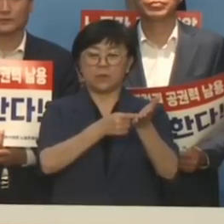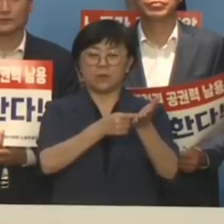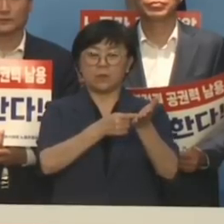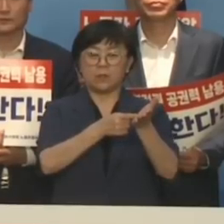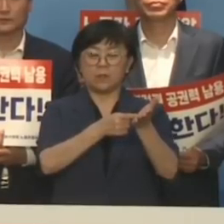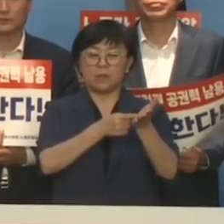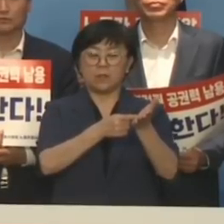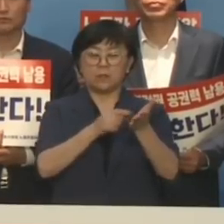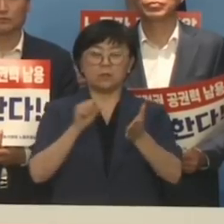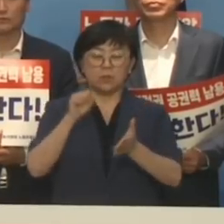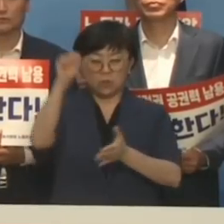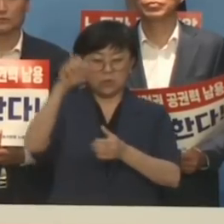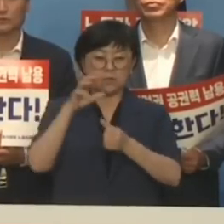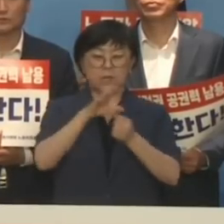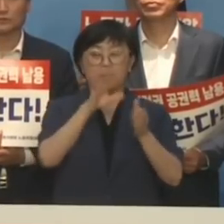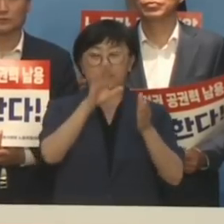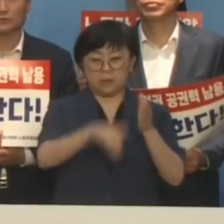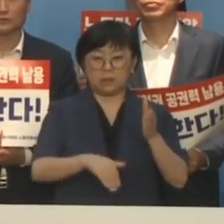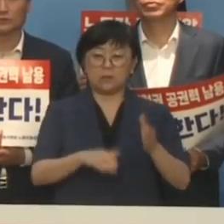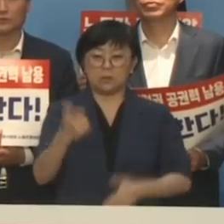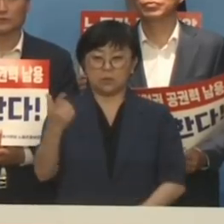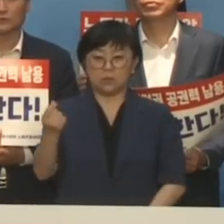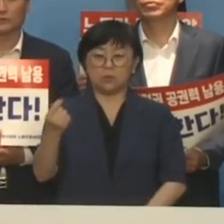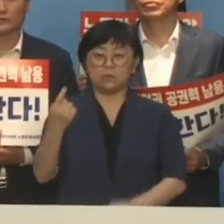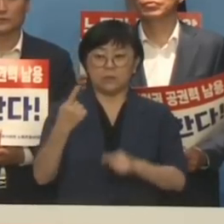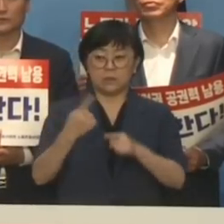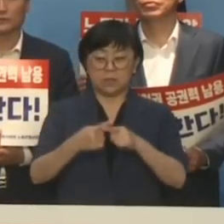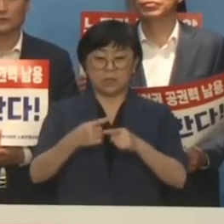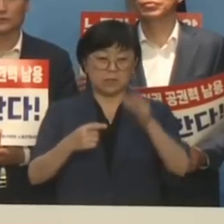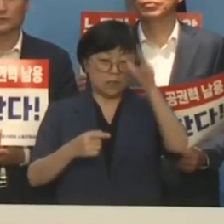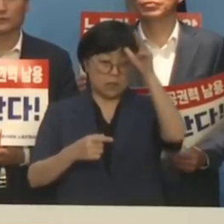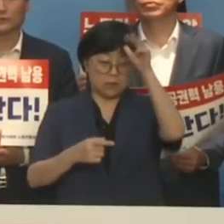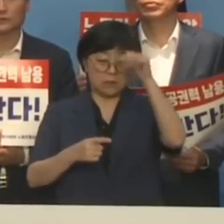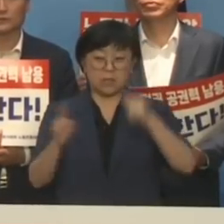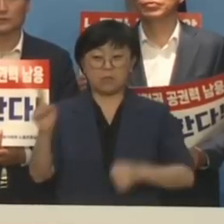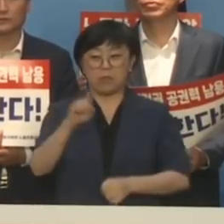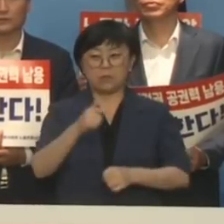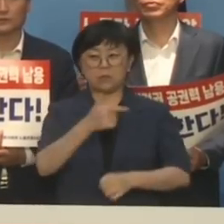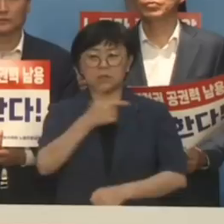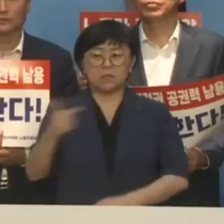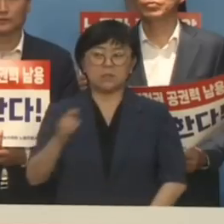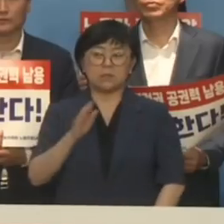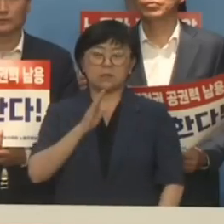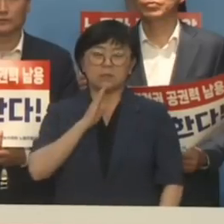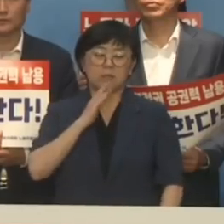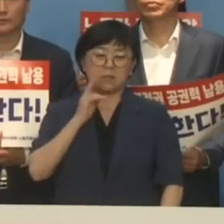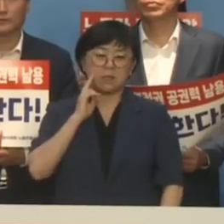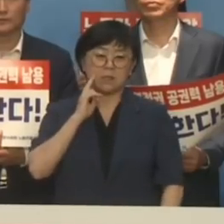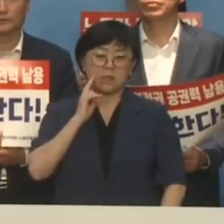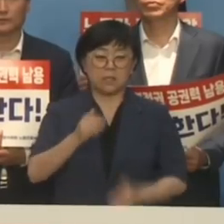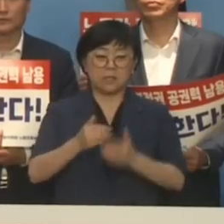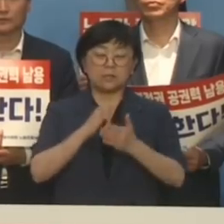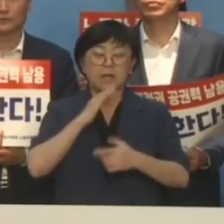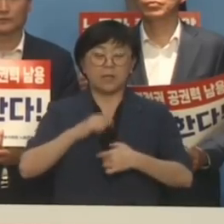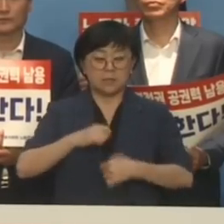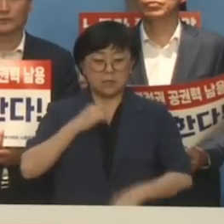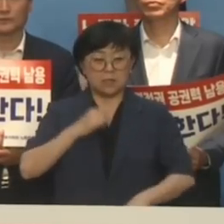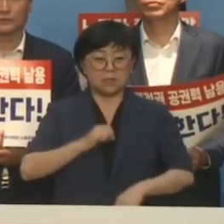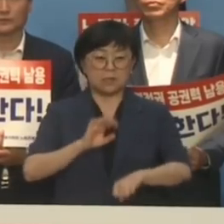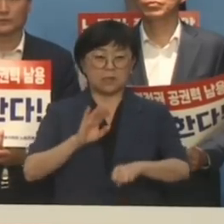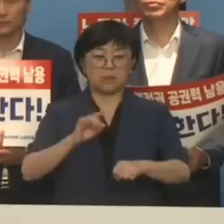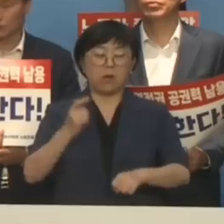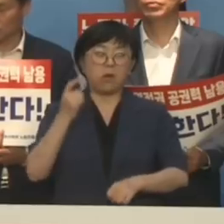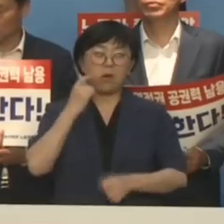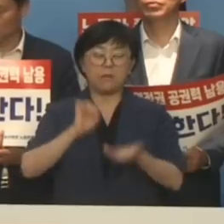고공농성 진압 과정에 대해서도 경찰은 매우 사실관계를 왜곡하고